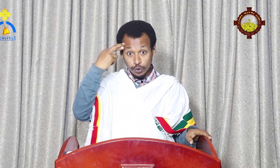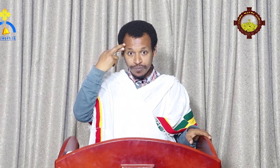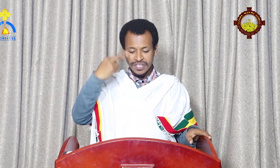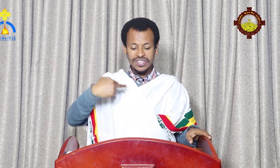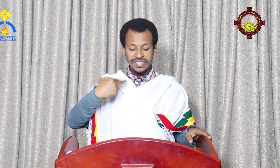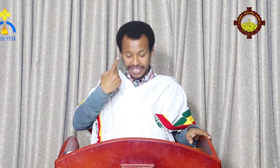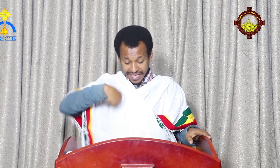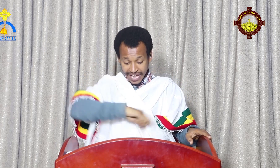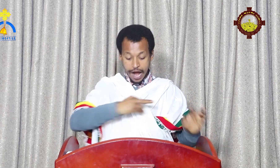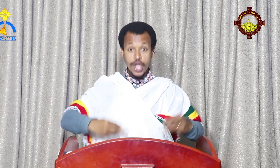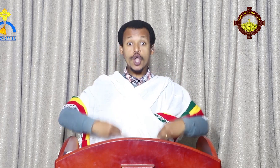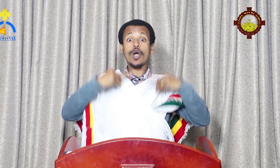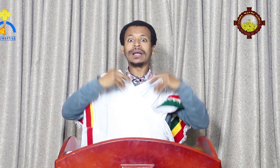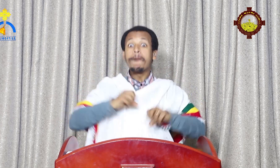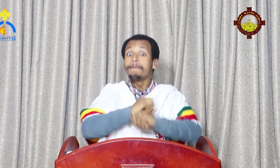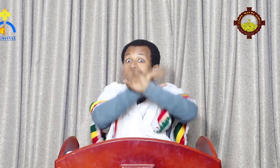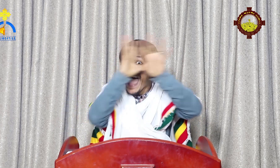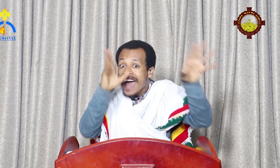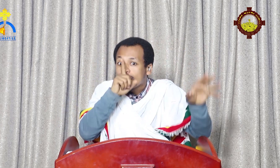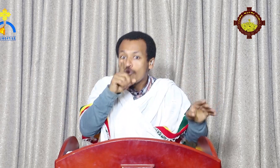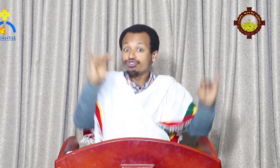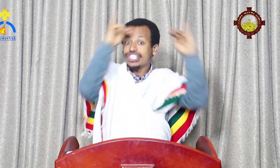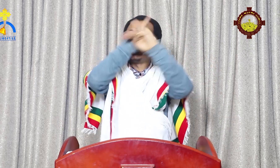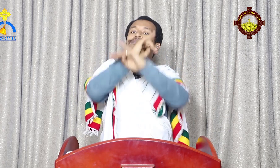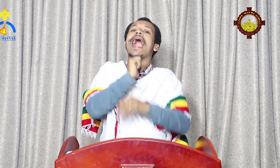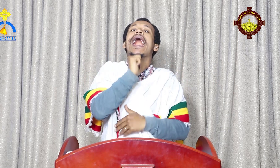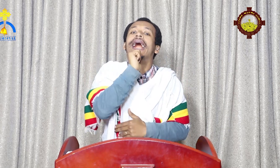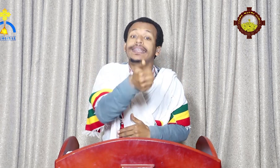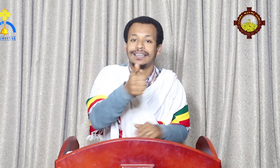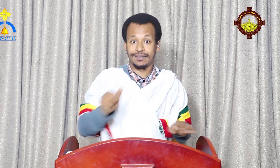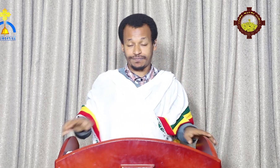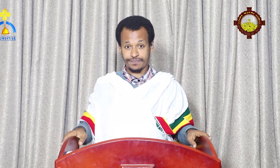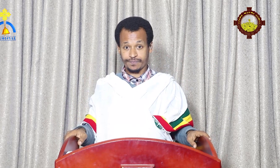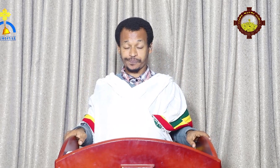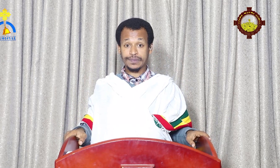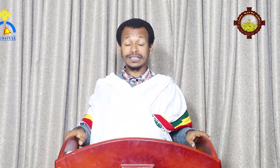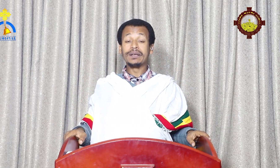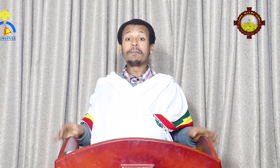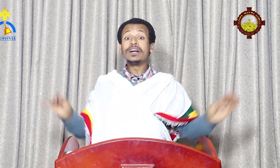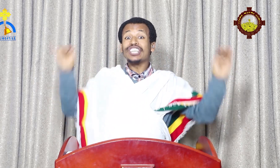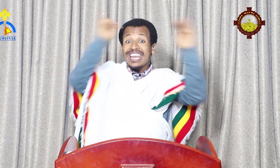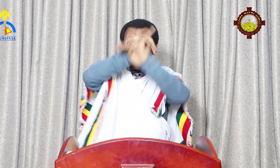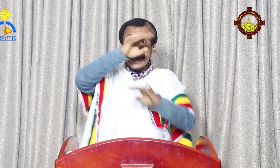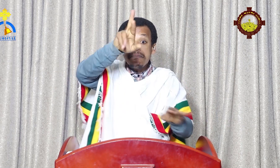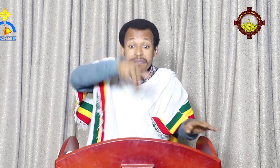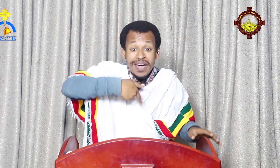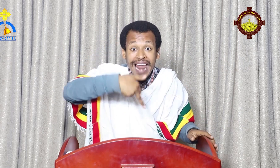ምክንያቱም የእኛ ህይወት ብርሃን ነው፣ ጨለማ አይደለም። በጨለማ